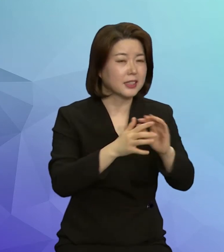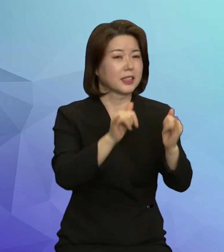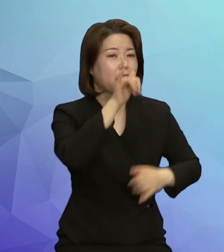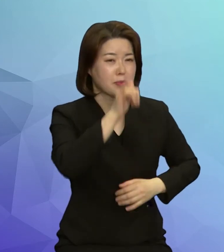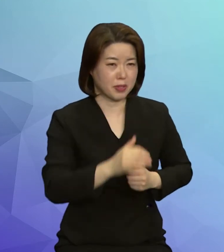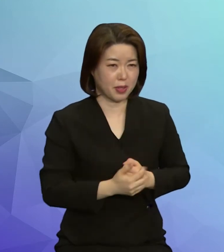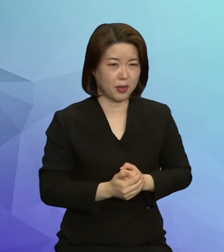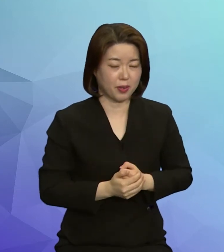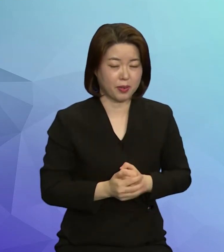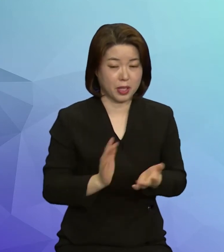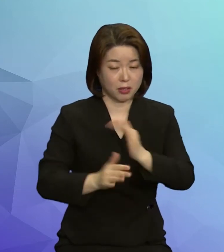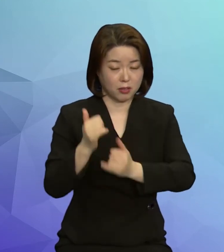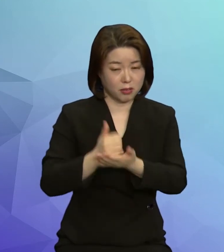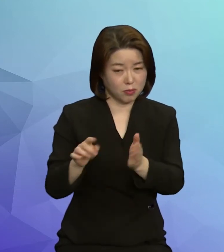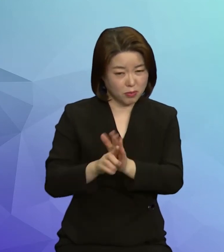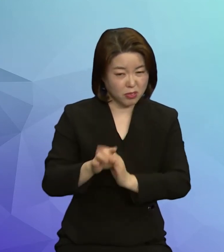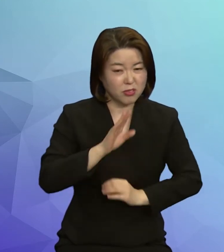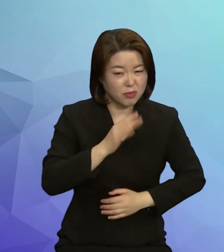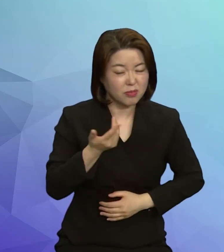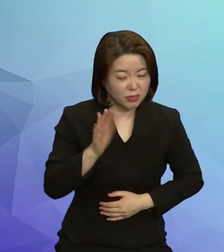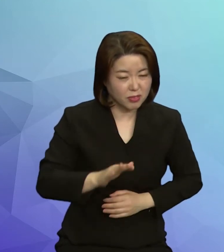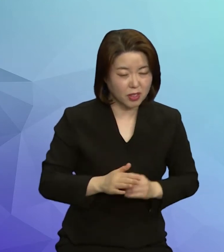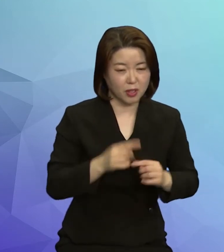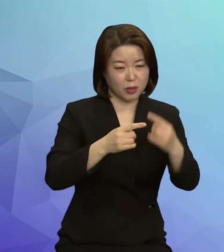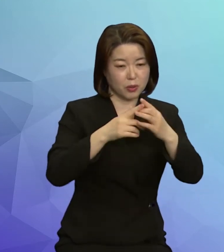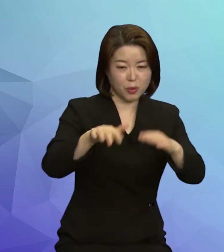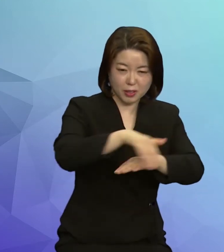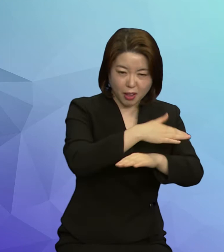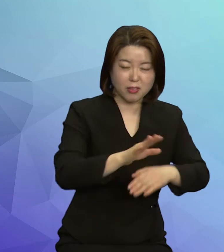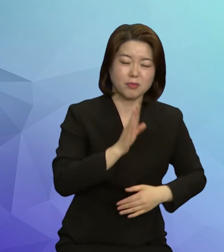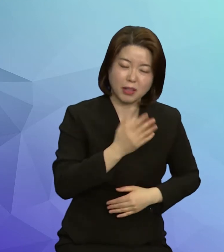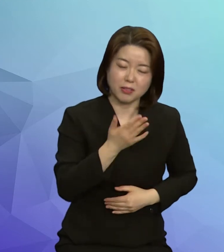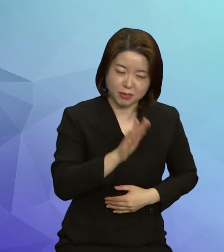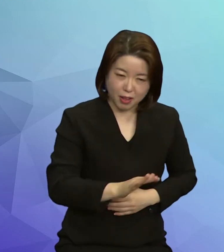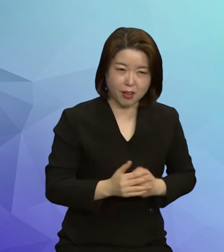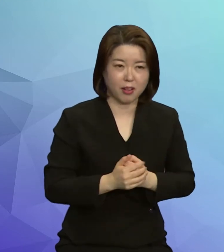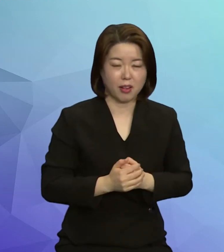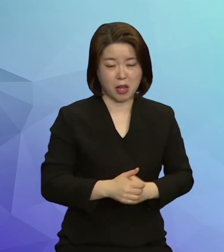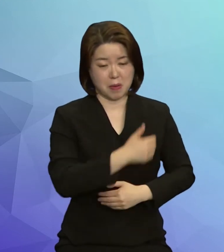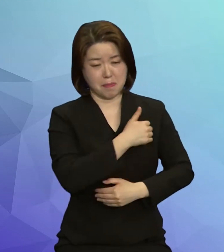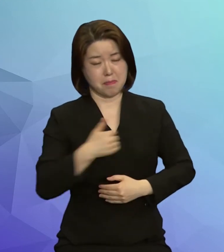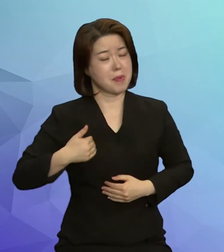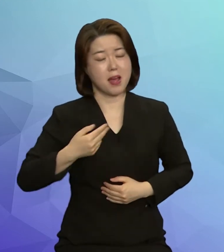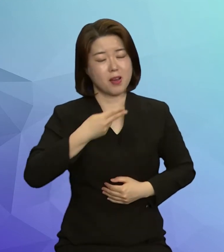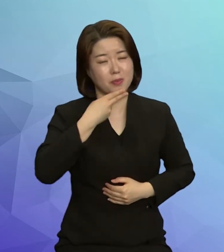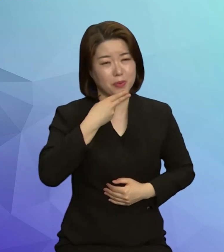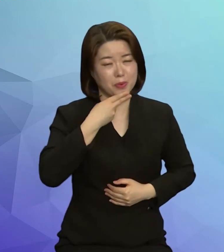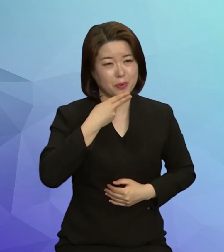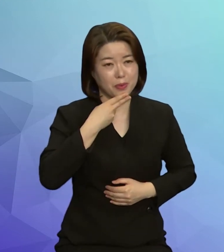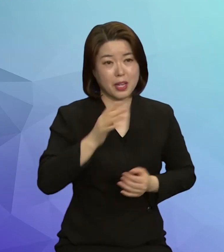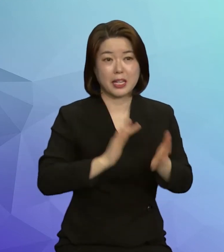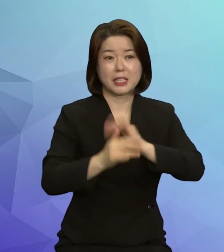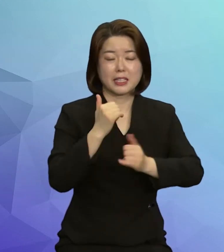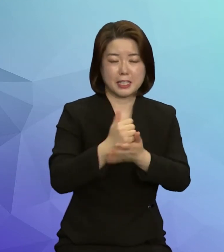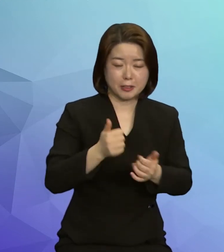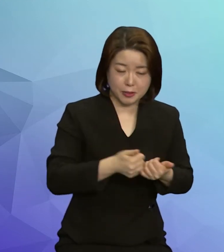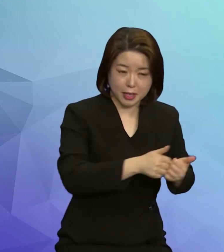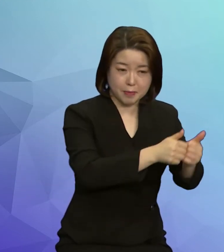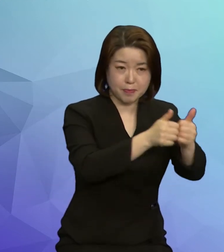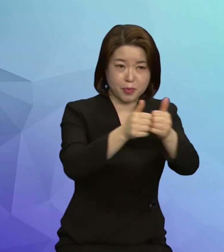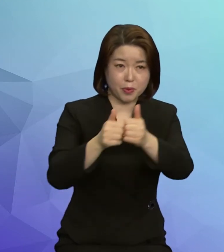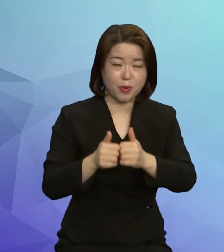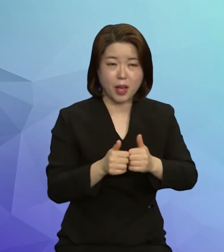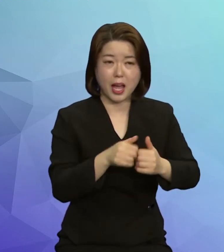있어요. 예수를 믿긴 하는데, 교회를 다니기는 하는데 만족이 안 돼요.